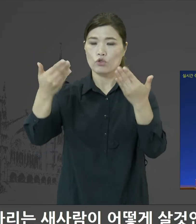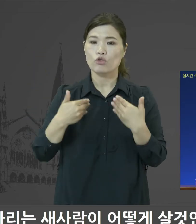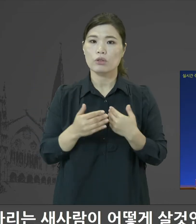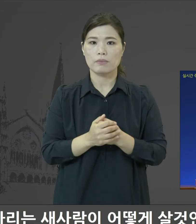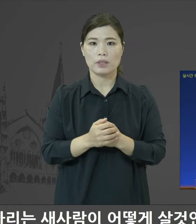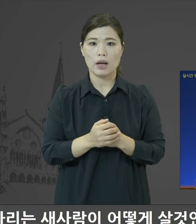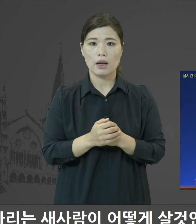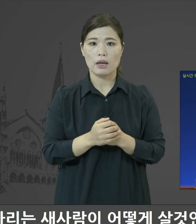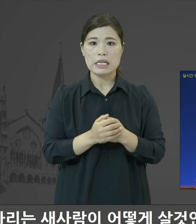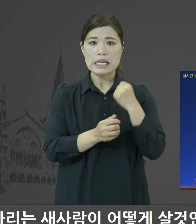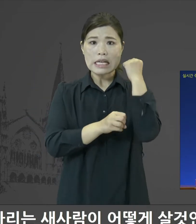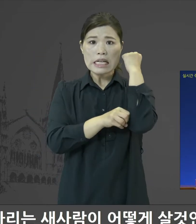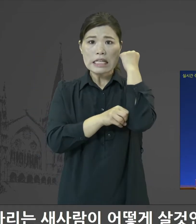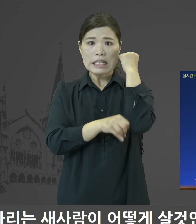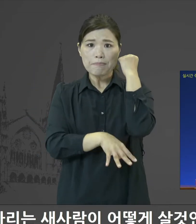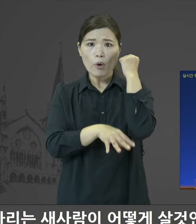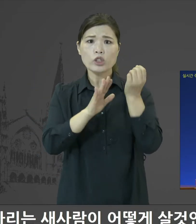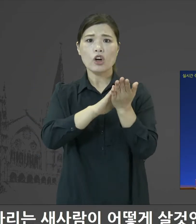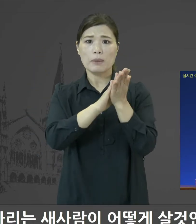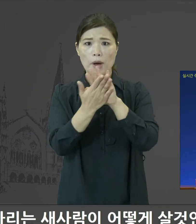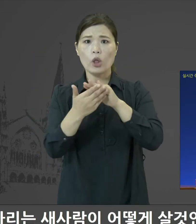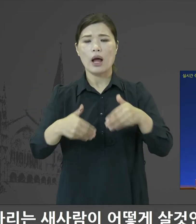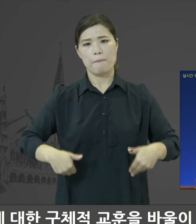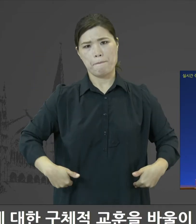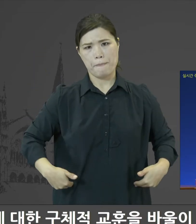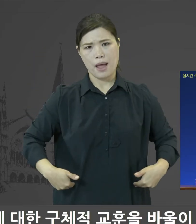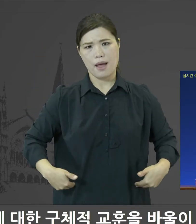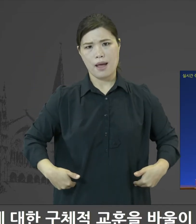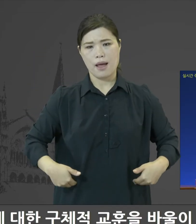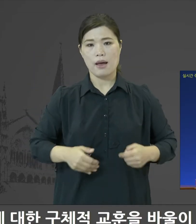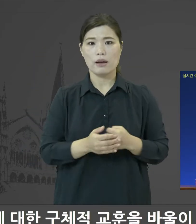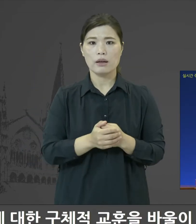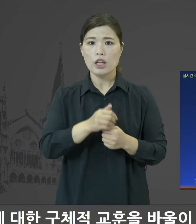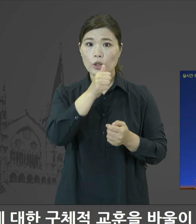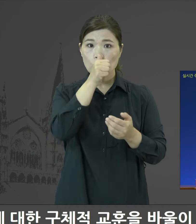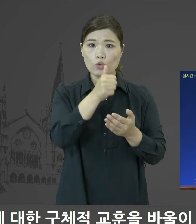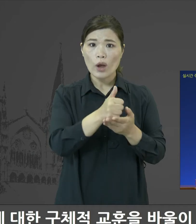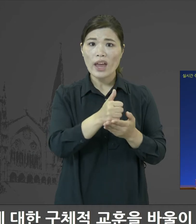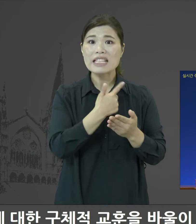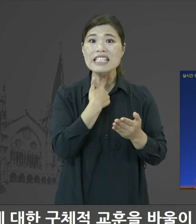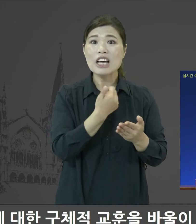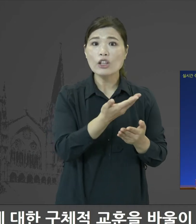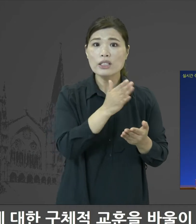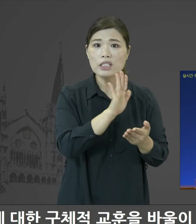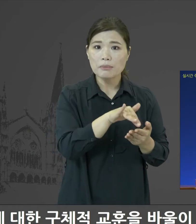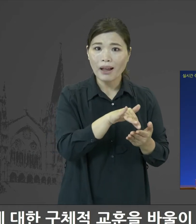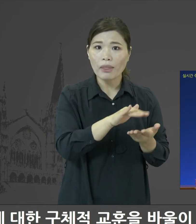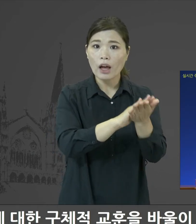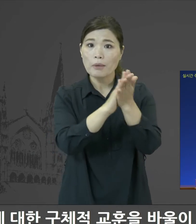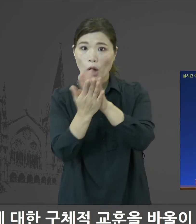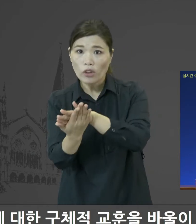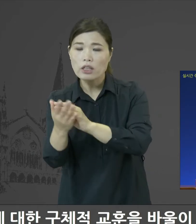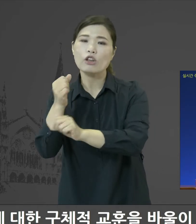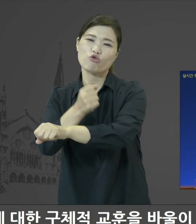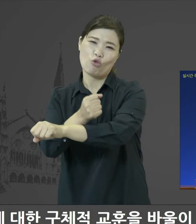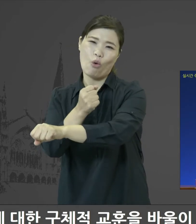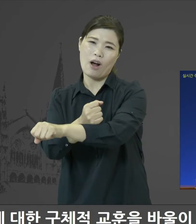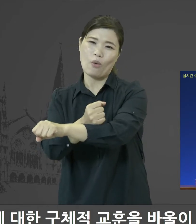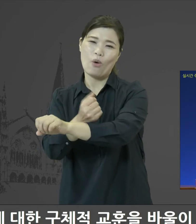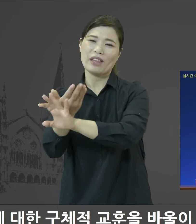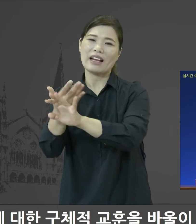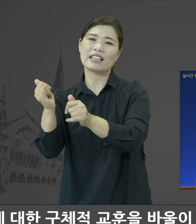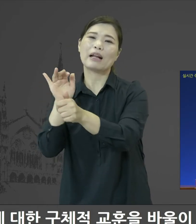근본적으로 변화라고 바울이 얘기하는 거죠. 죄짓던 손으로 수고하고 수고해서 남을 돕고,